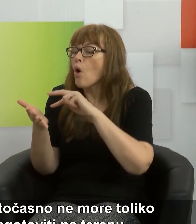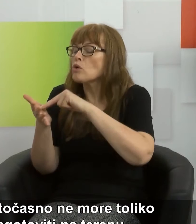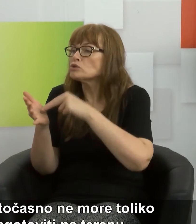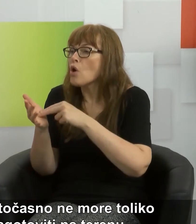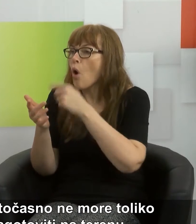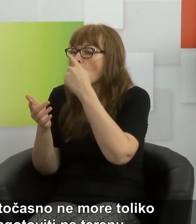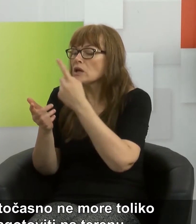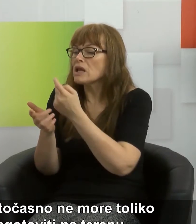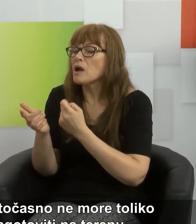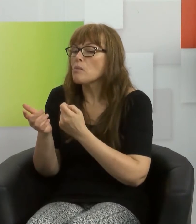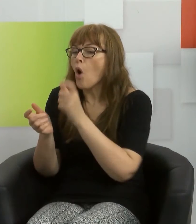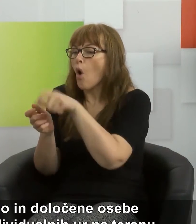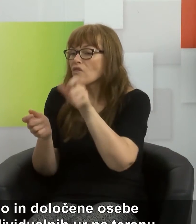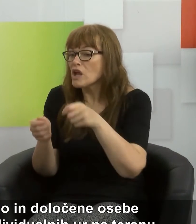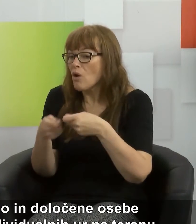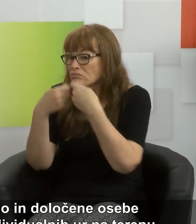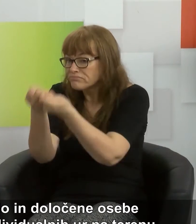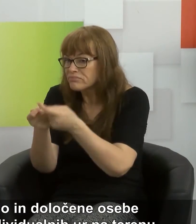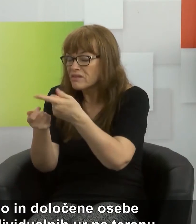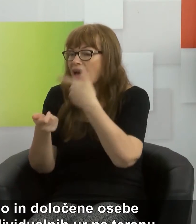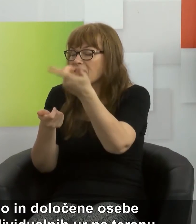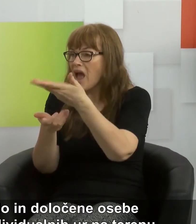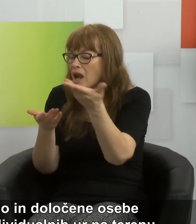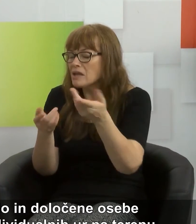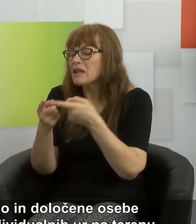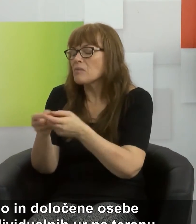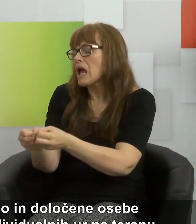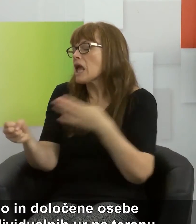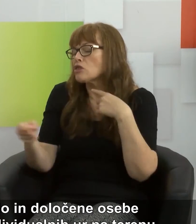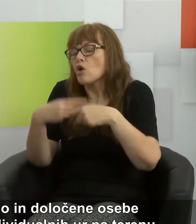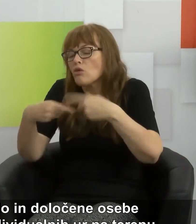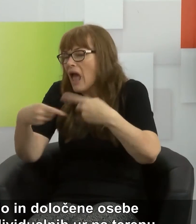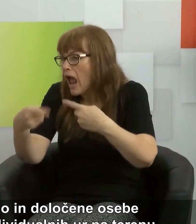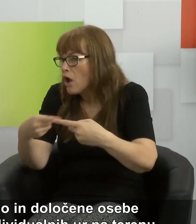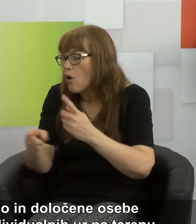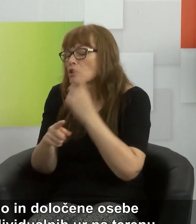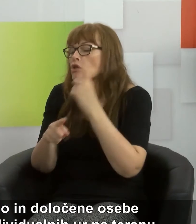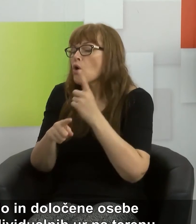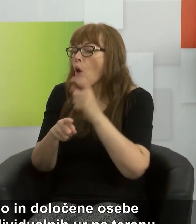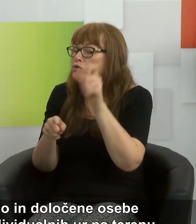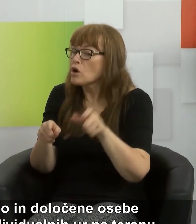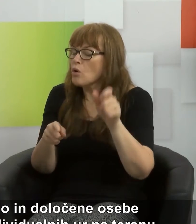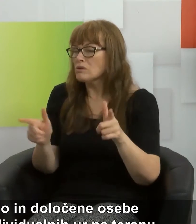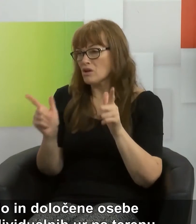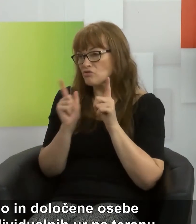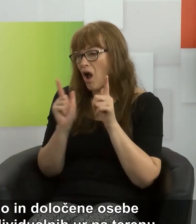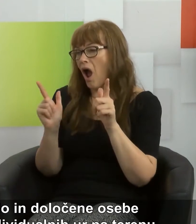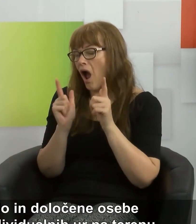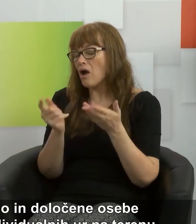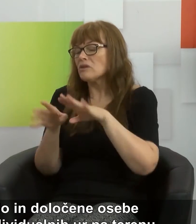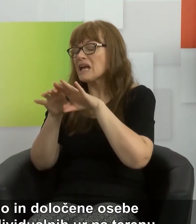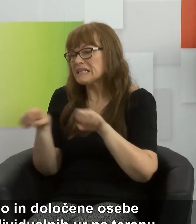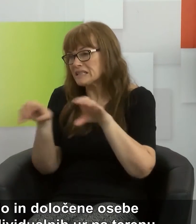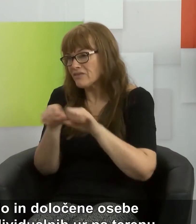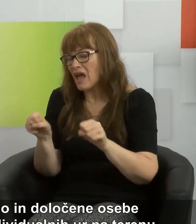profilov zagotoviti na terenu, da bi to zelo hitro steklo in določene osebe čakajo na izvedbo